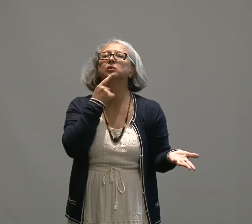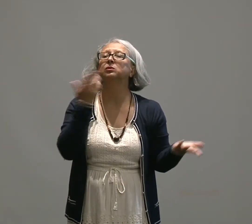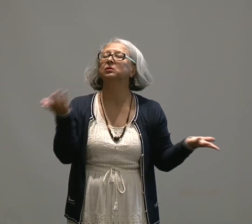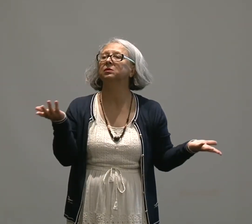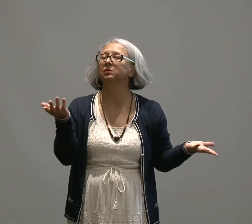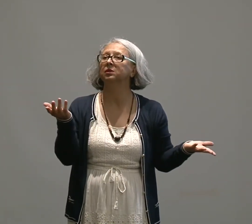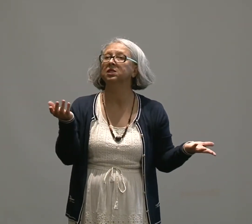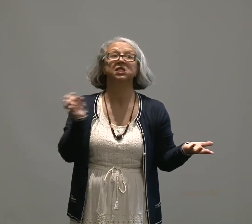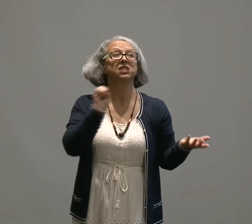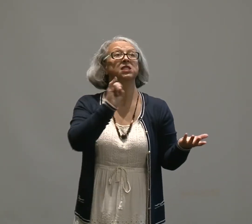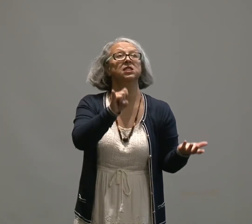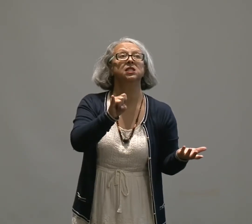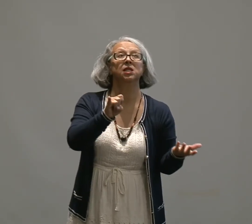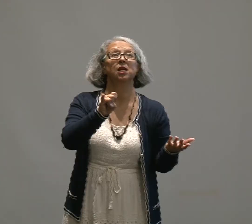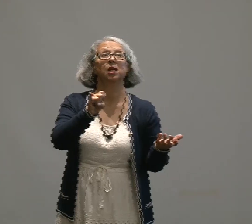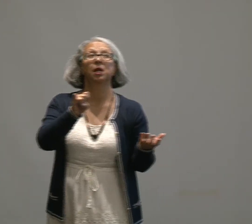sobre os povos ciganos.